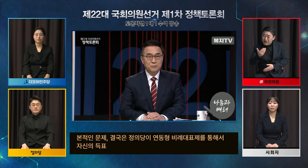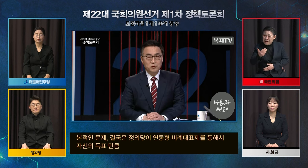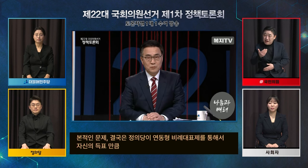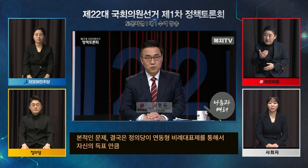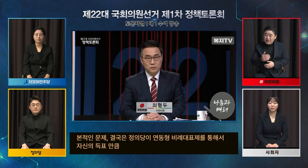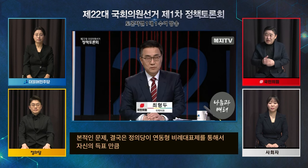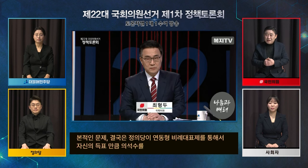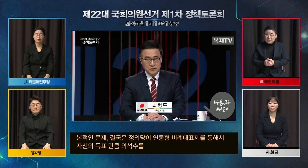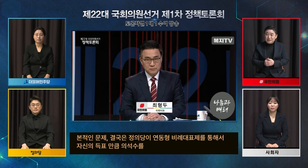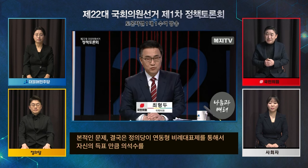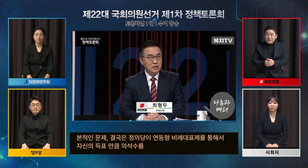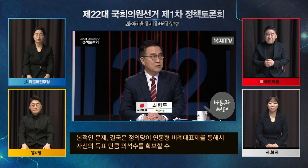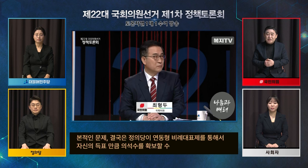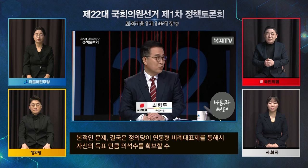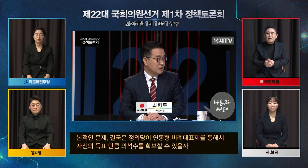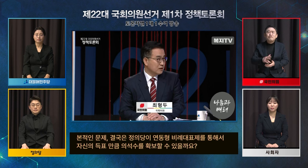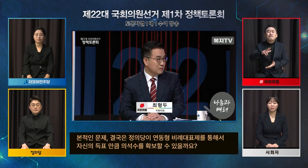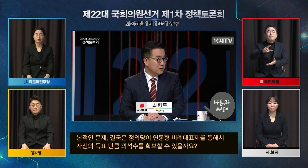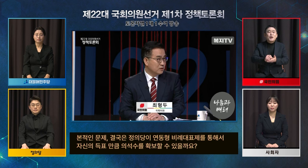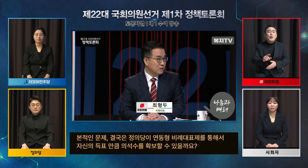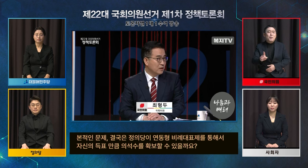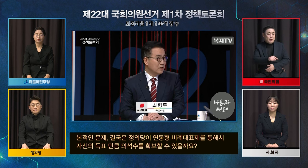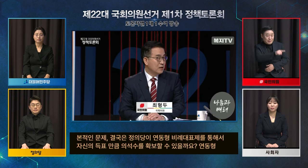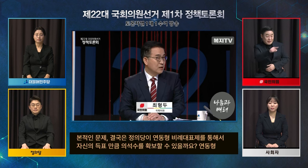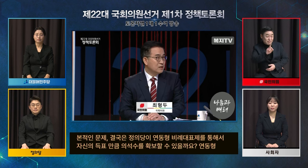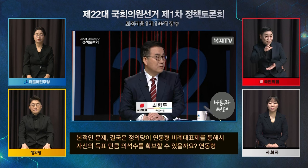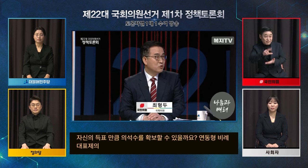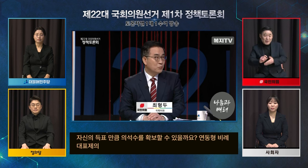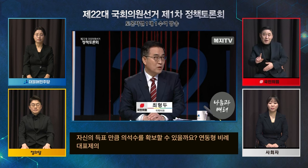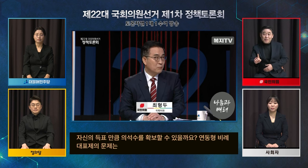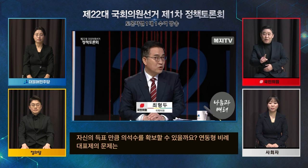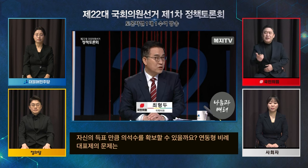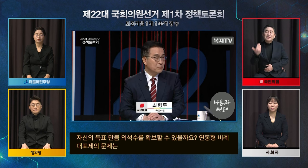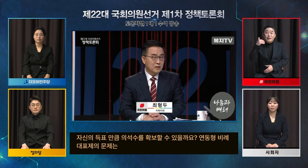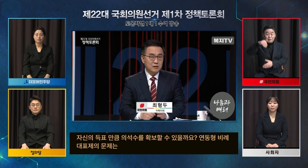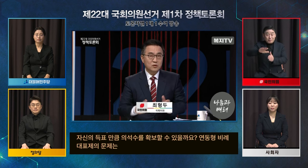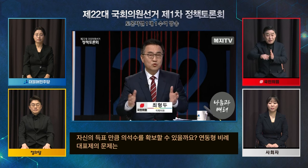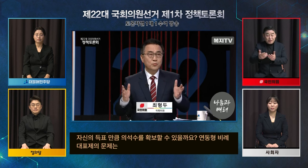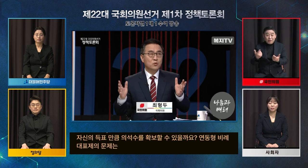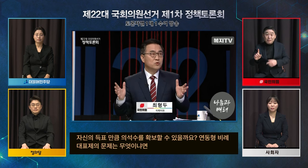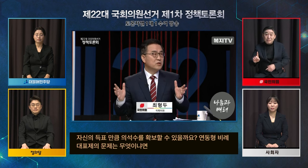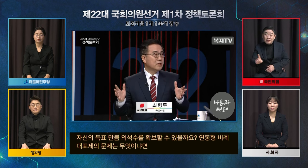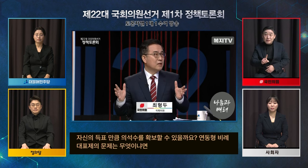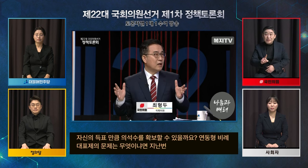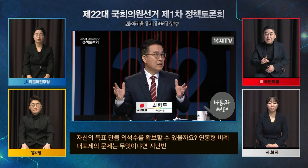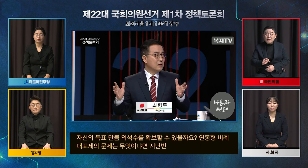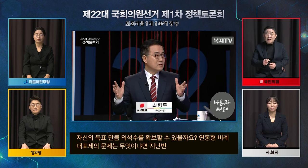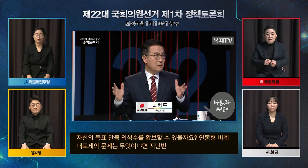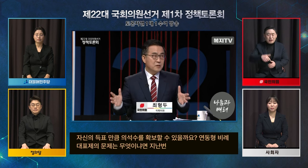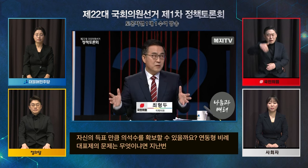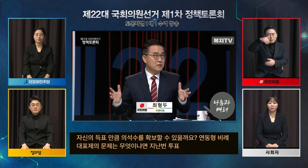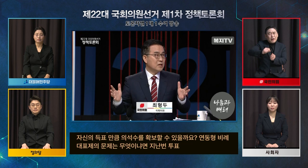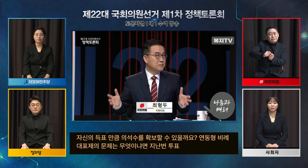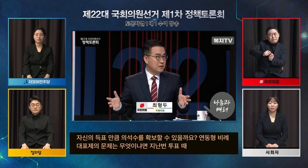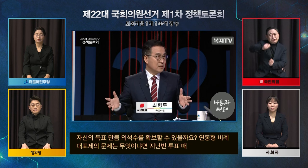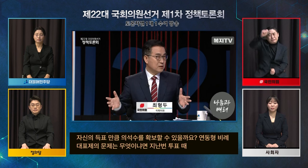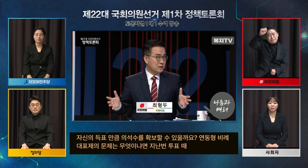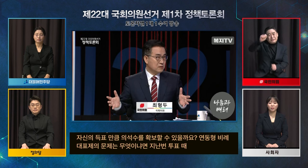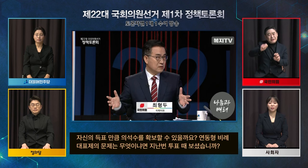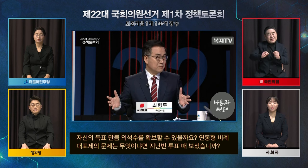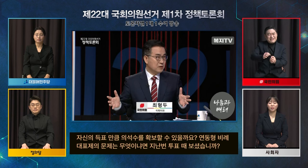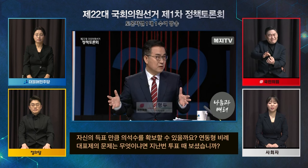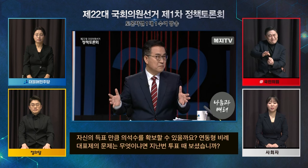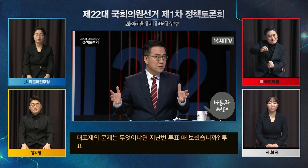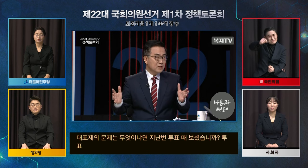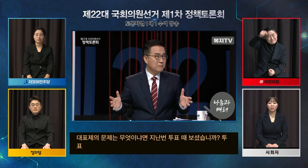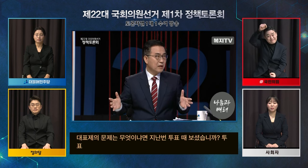연동행 비례대표제의 문제점은 무엇이냐 그러면요. 지난번 투표도 안 보셨습니까? 이 투표용지 길이가 30cm, 40cm가